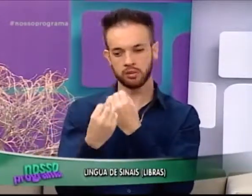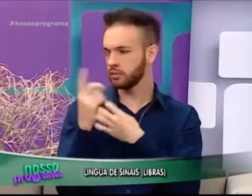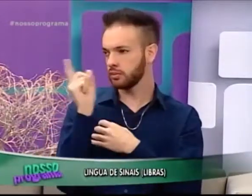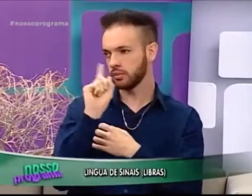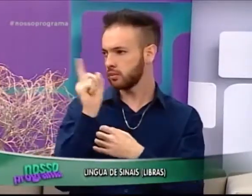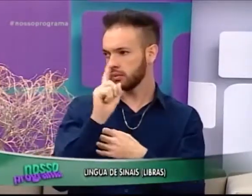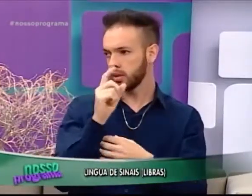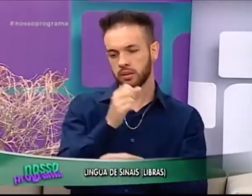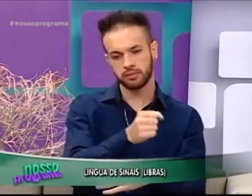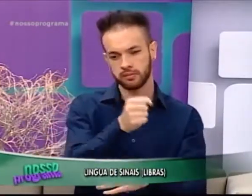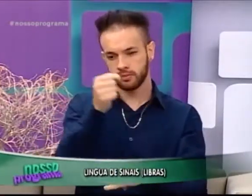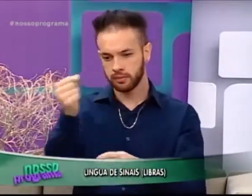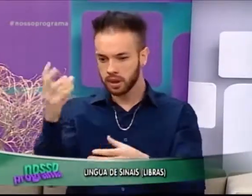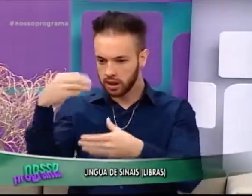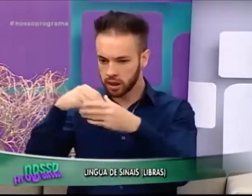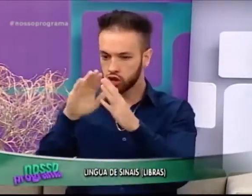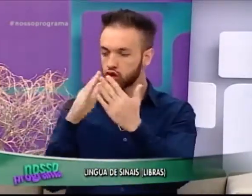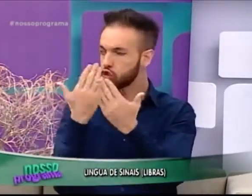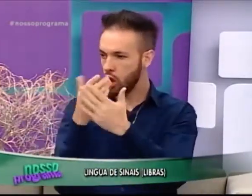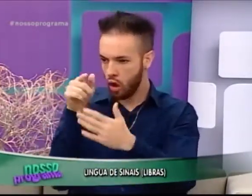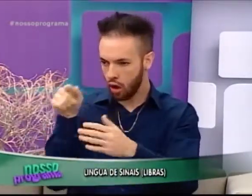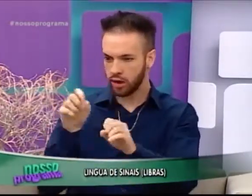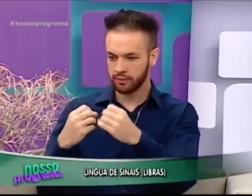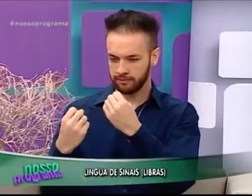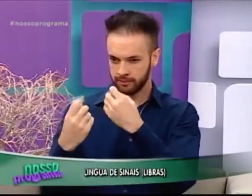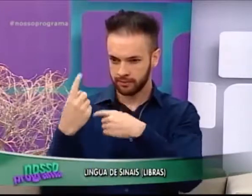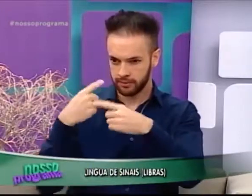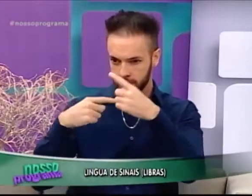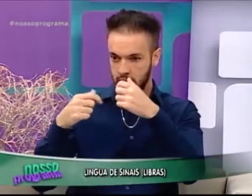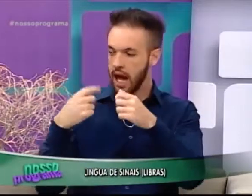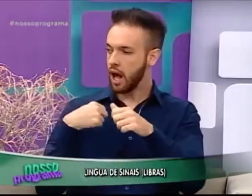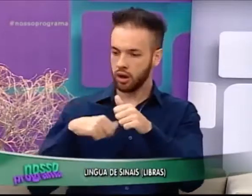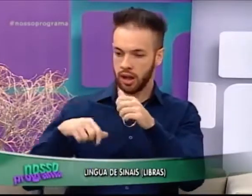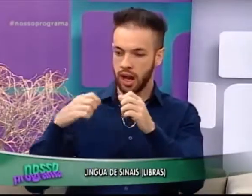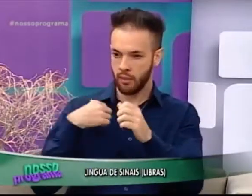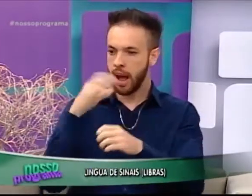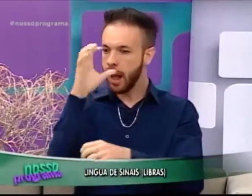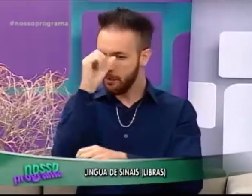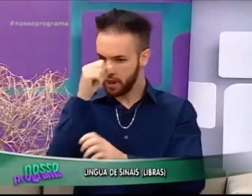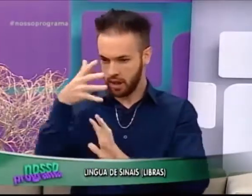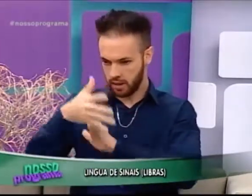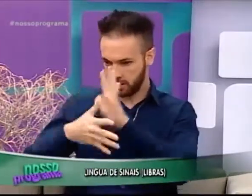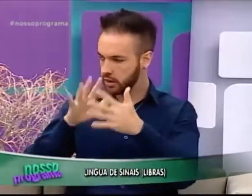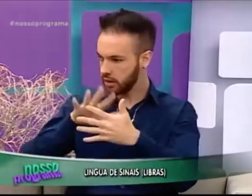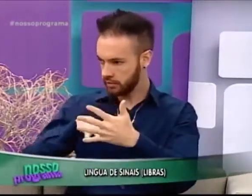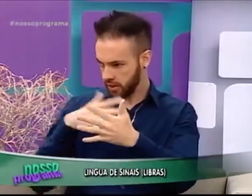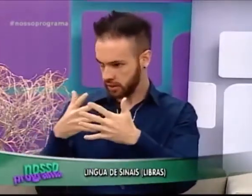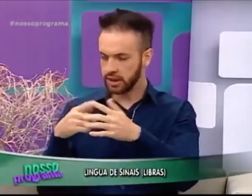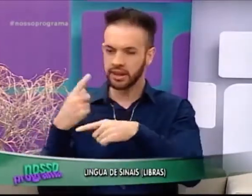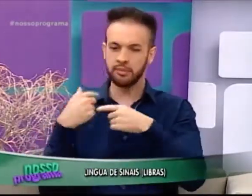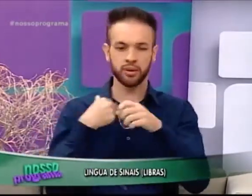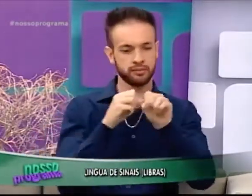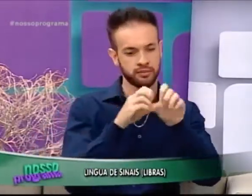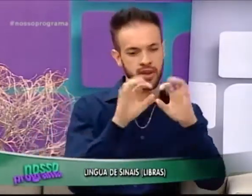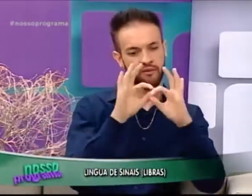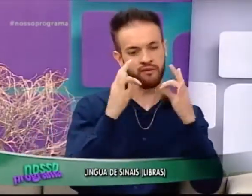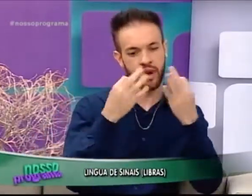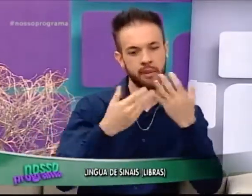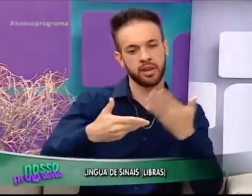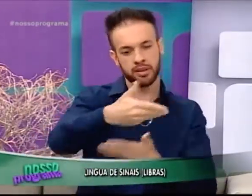e a família, mas a família não ensinava. Era só na escola que ele aprendia Libras. Eu aprendi Libras e depois ele ensinou